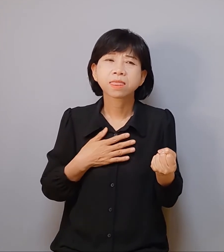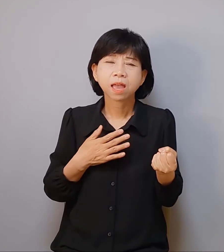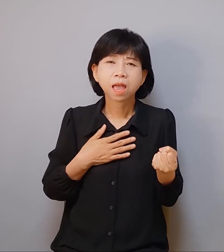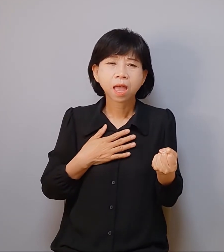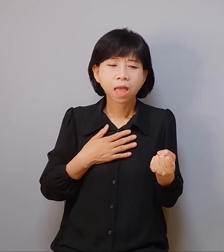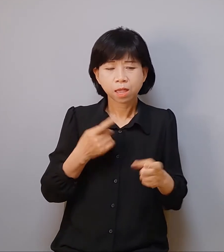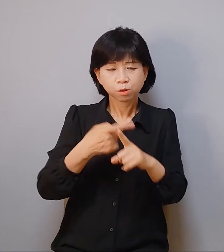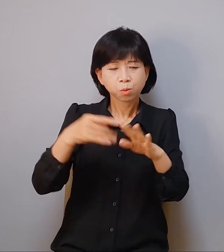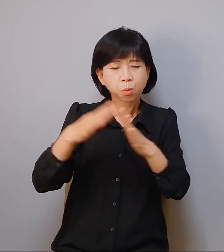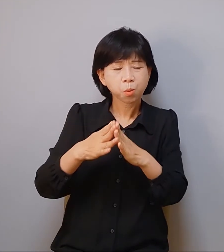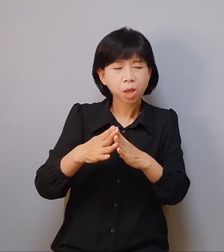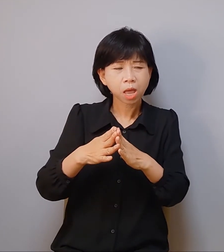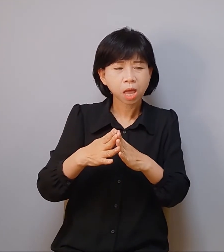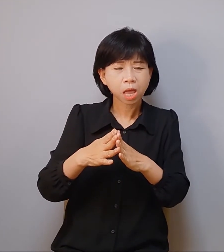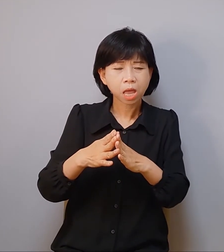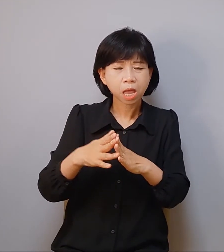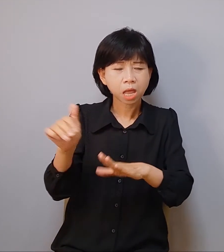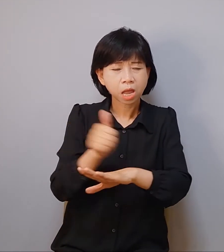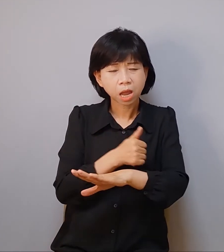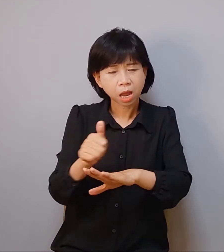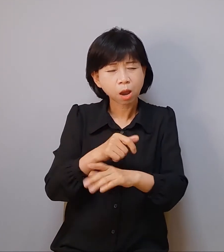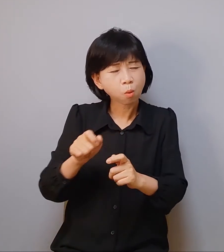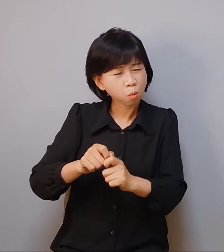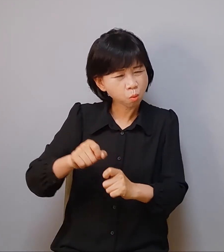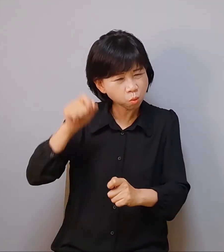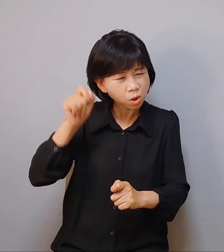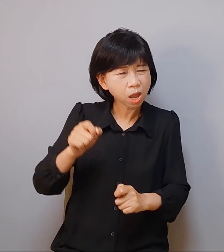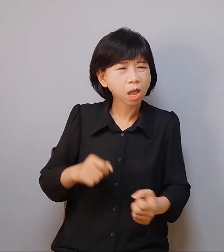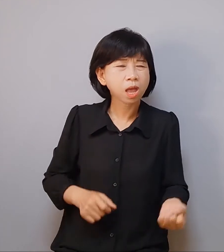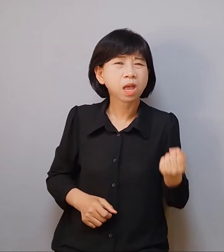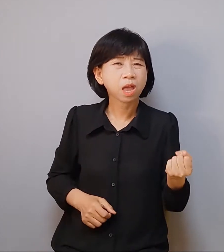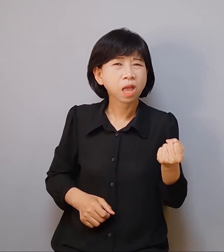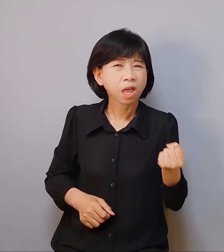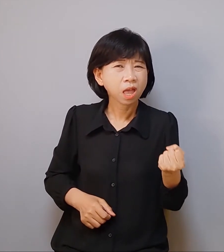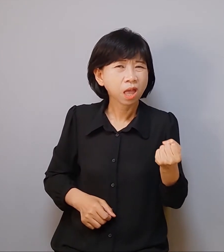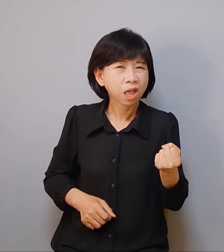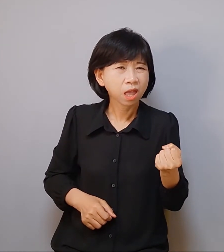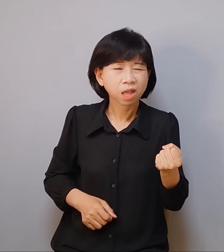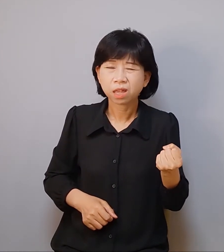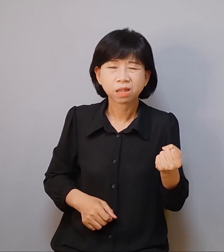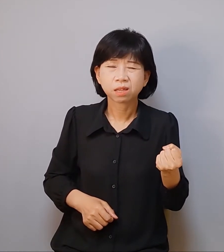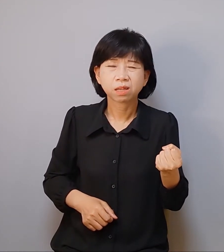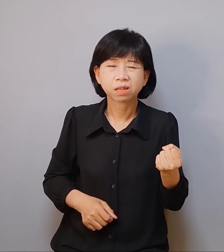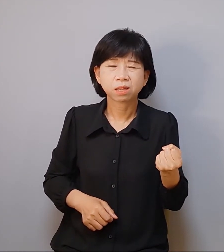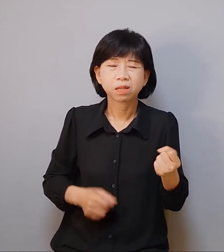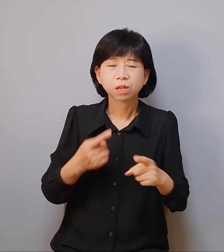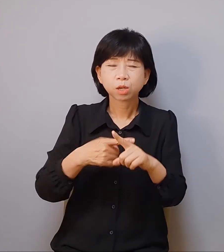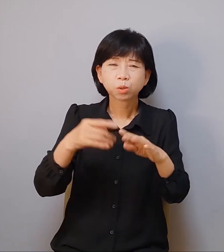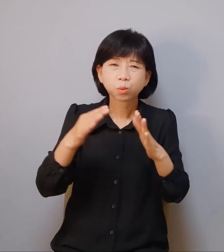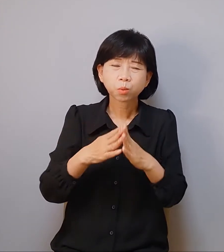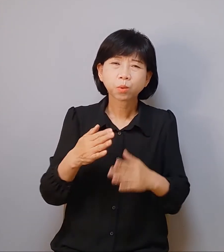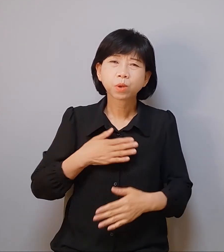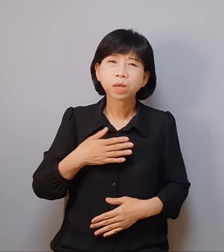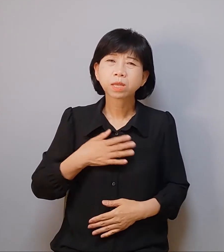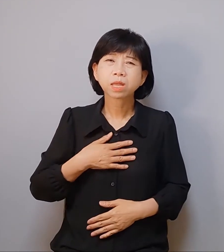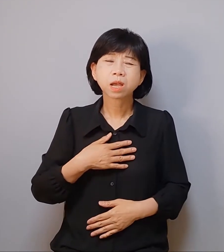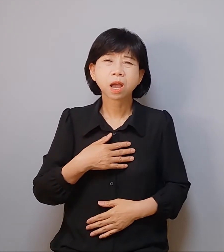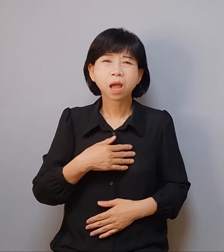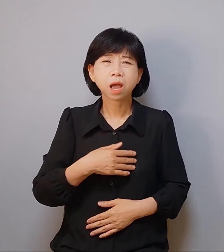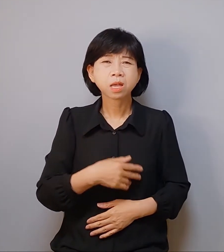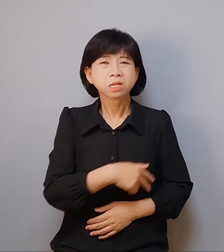나이가 많이 먹었는데, 교회에서 신앙 연륜이 꽤나 되는데, 교회에서 뭔가 직책이 있는데,